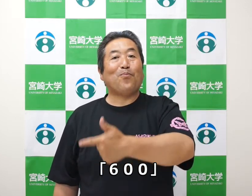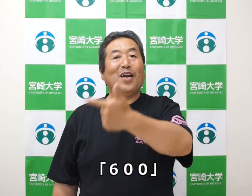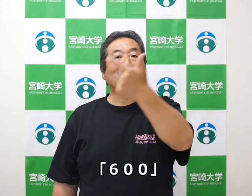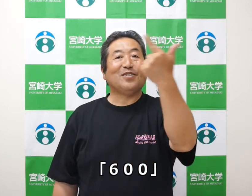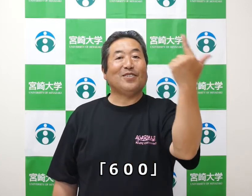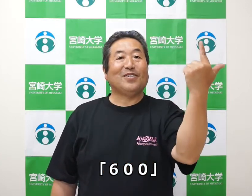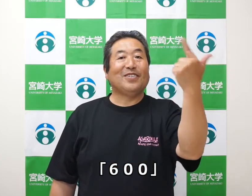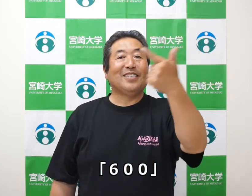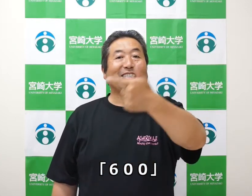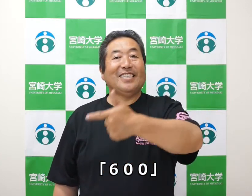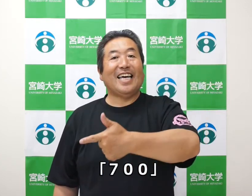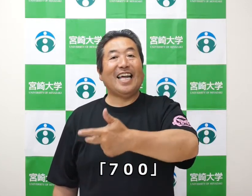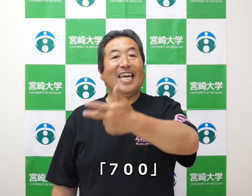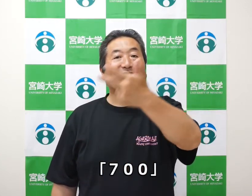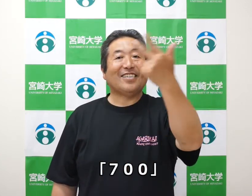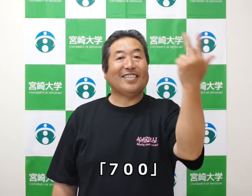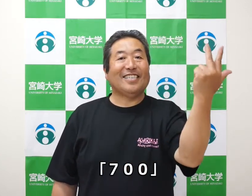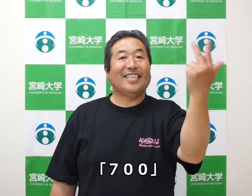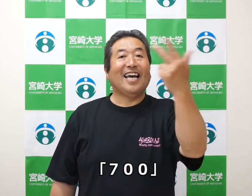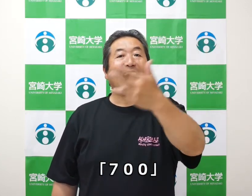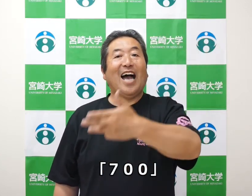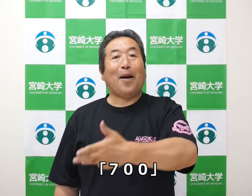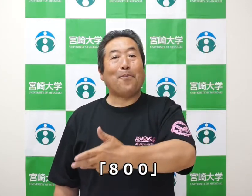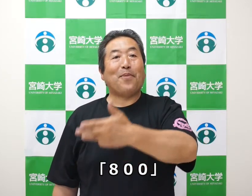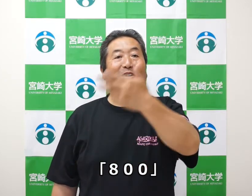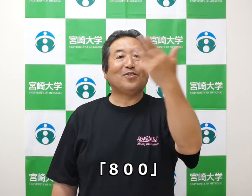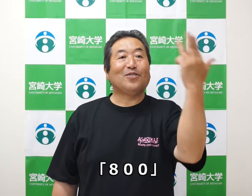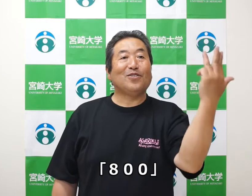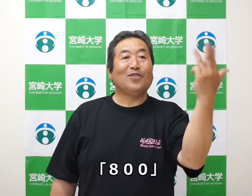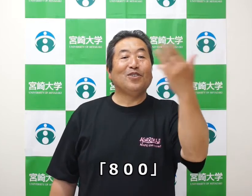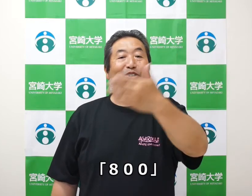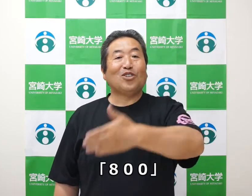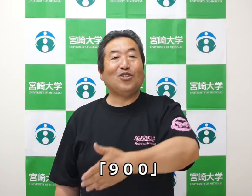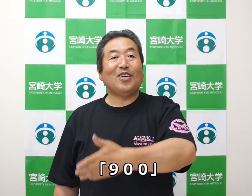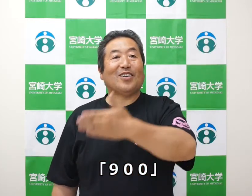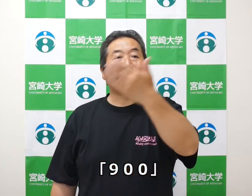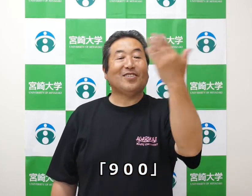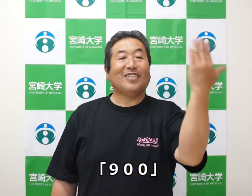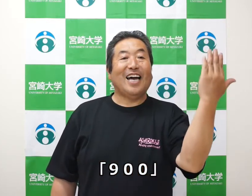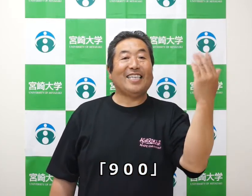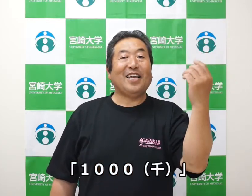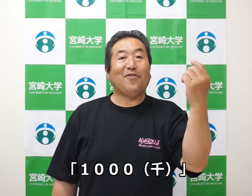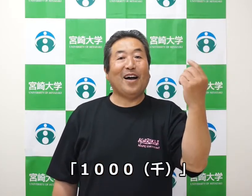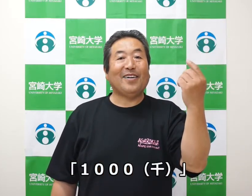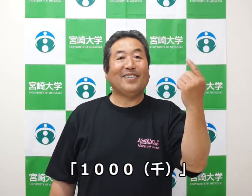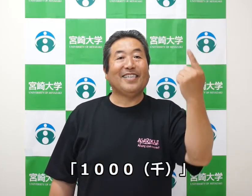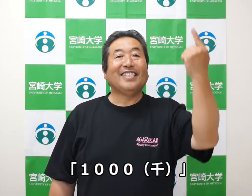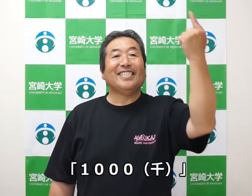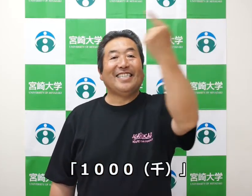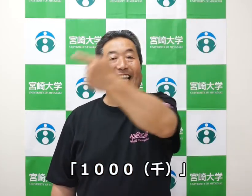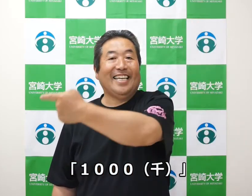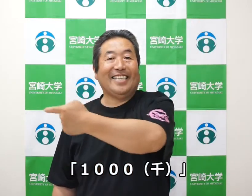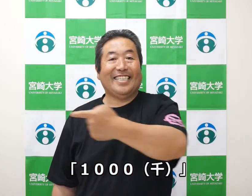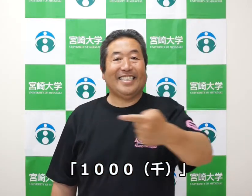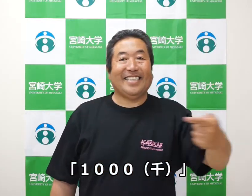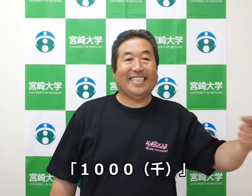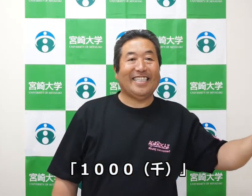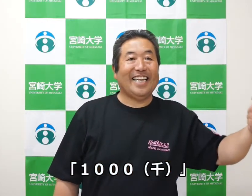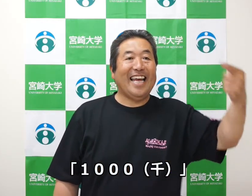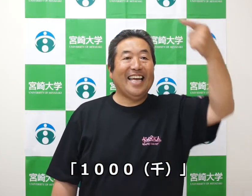600、700、800、900、はい、1000は1000ですね。